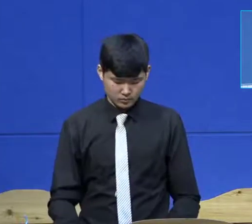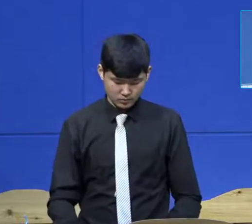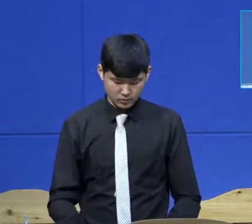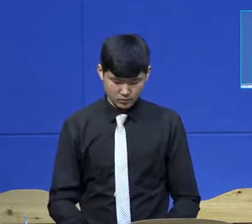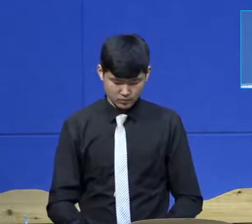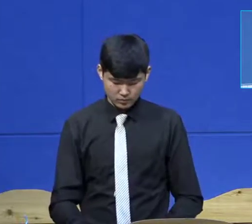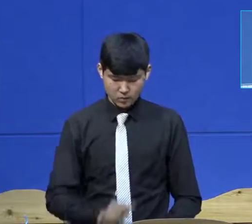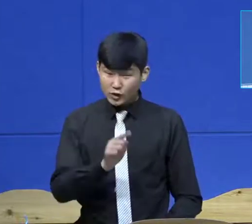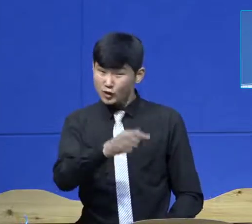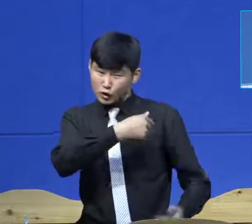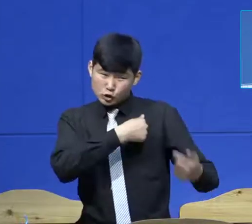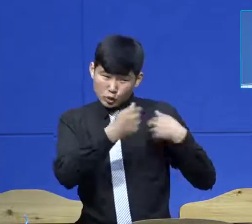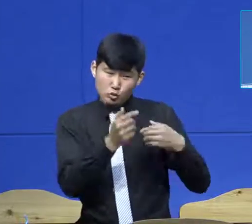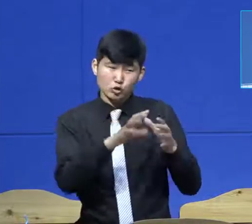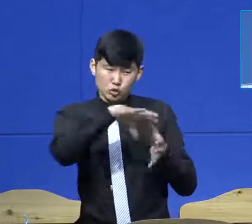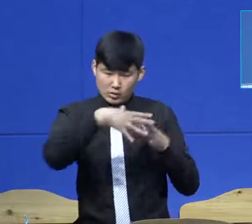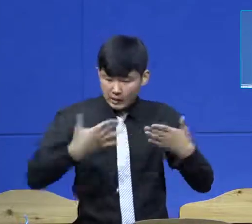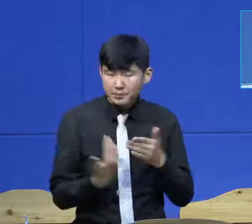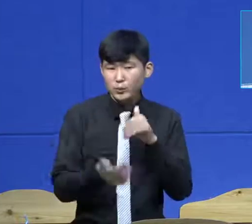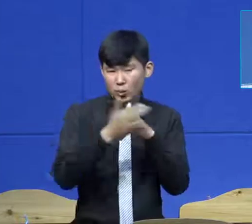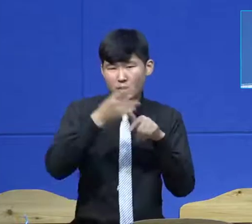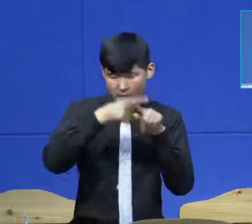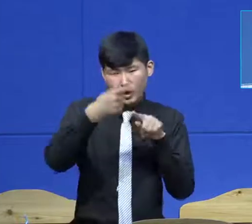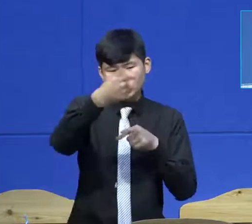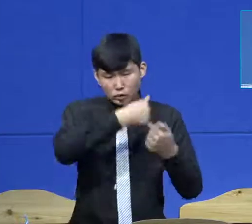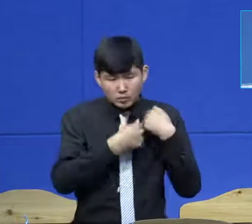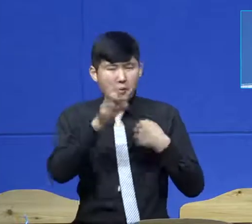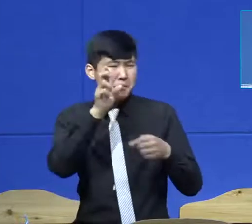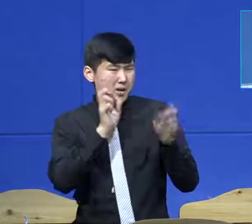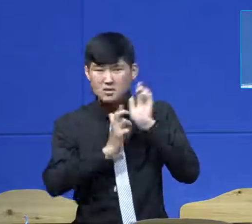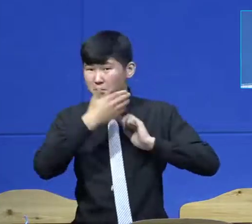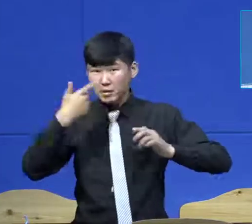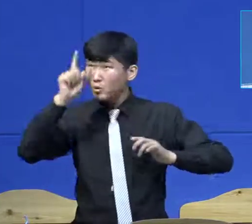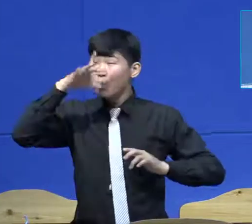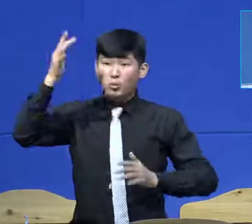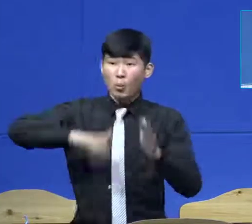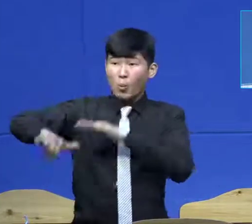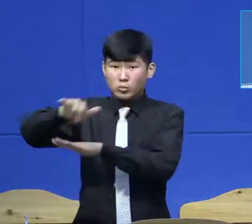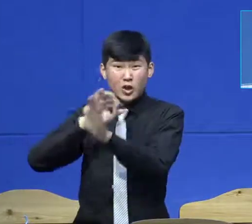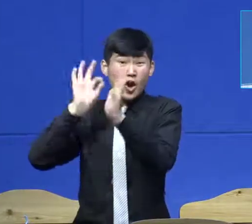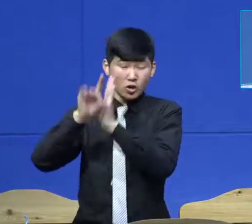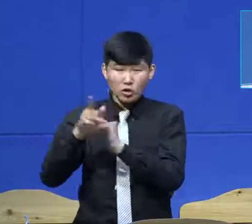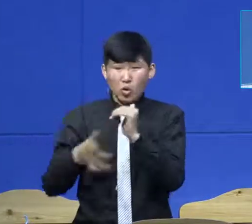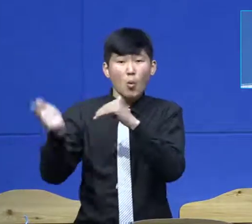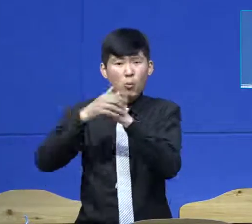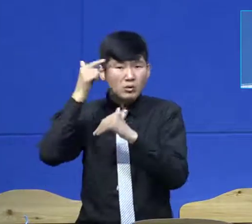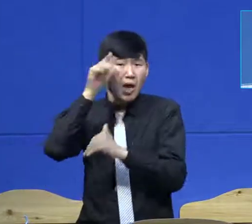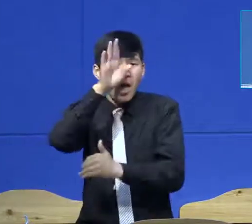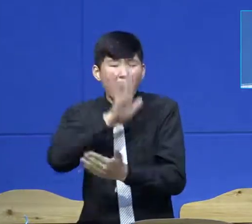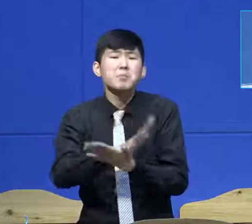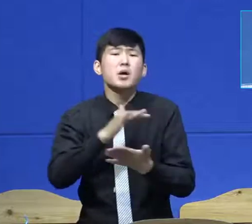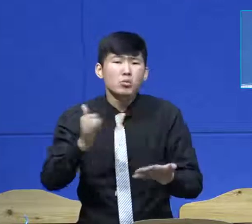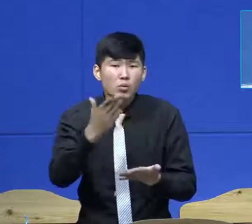Энэ зовлонд ертөнцийн амьдрал дуусаад дахиад зовлон бэрхшээл байхгүй тэр бурхны үсэд очиход энэ үхэл тийм аимшигтай байна